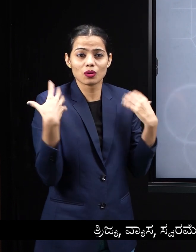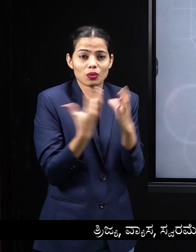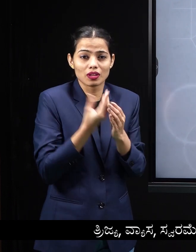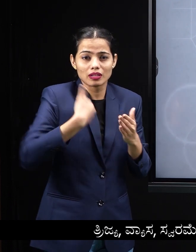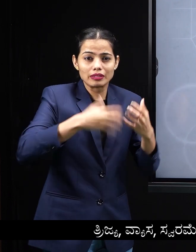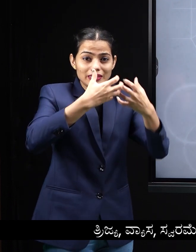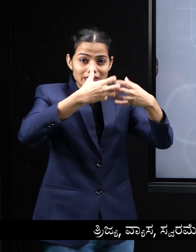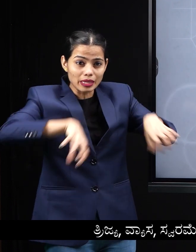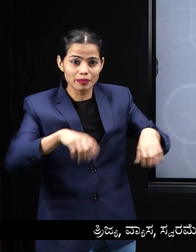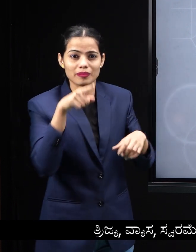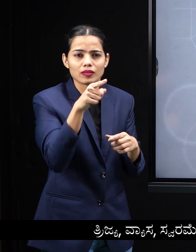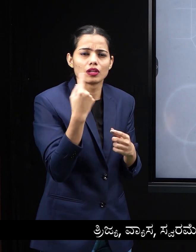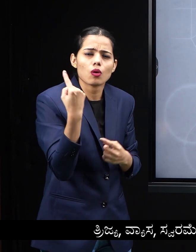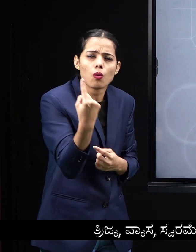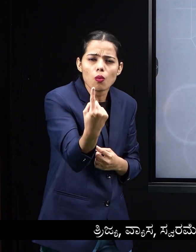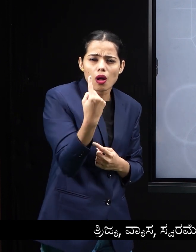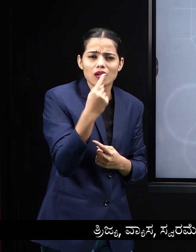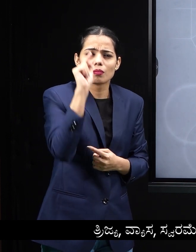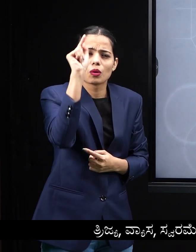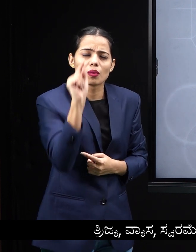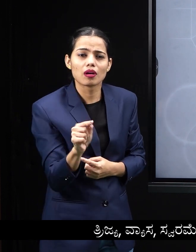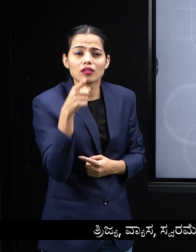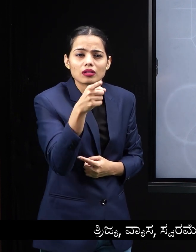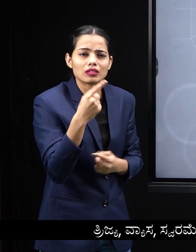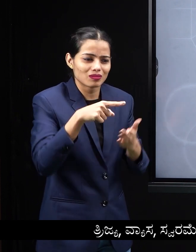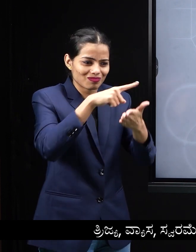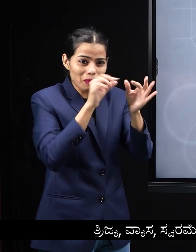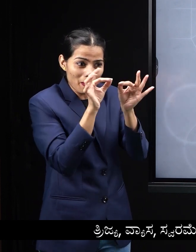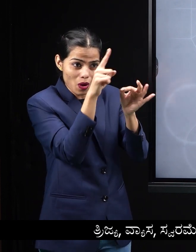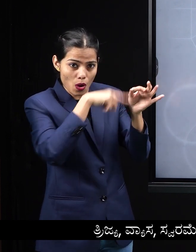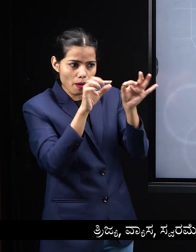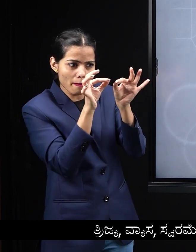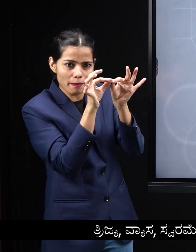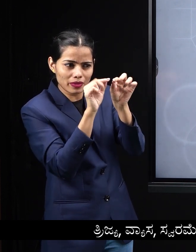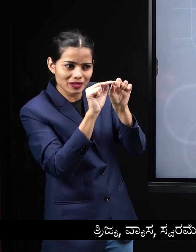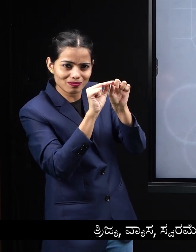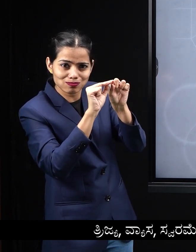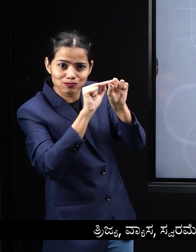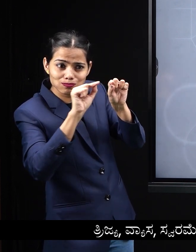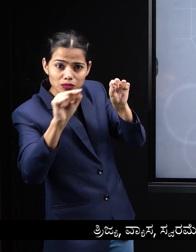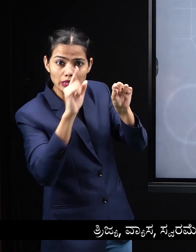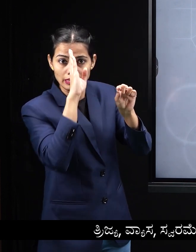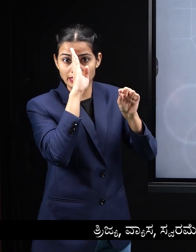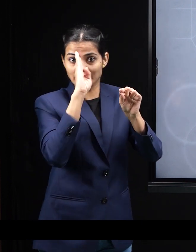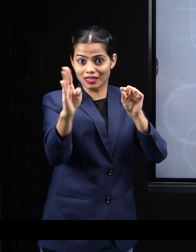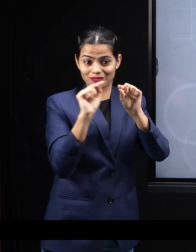ತ್ರಿಜ್ಯ, ವ್ಯಾಸ, ಸ್ವರಮೇಳ ಮತ್ತು ಸುತ್ತಳತೆಯಂತಹ ಅವರ ವಿಶಿಷ್ಟ ಪರಿಭಾಷೆಗಳನ್ನು ನಾವು